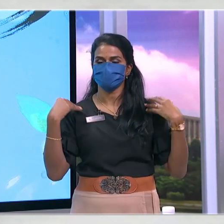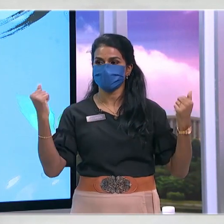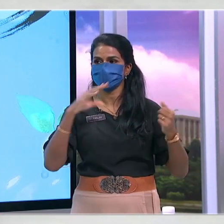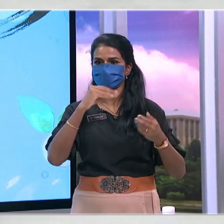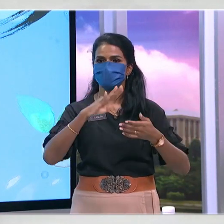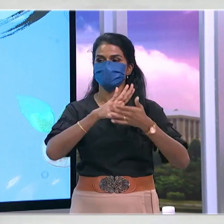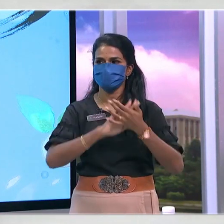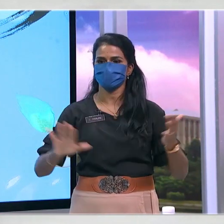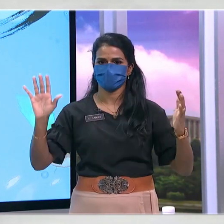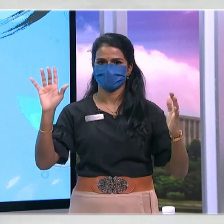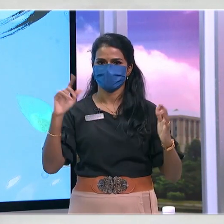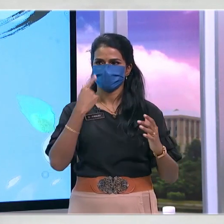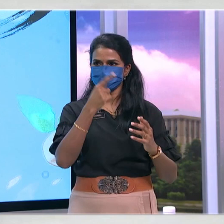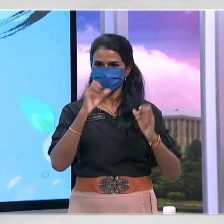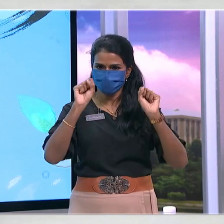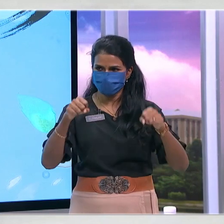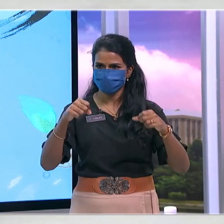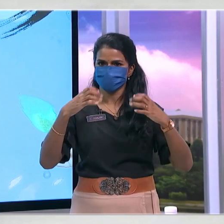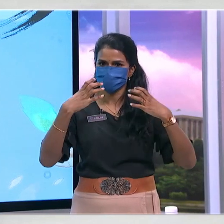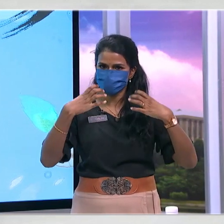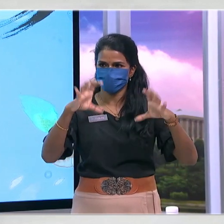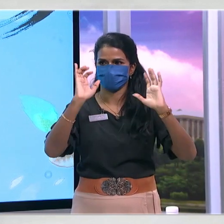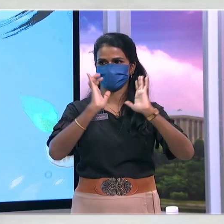sihat dan selamat. Selamat. Siapa boleh cuba?